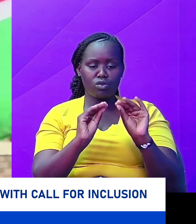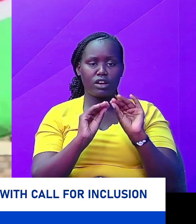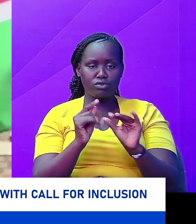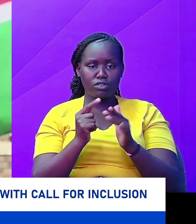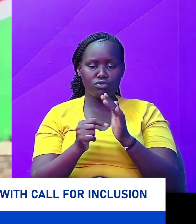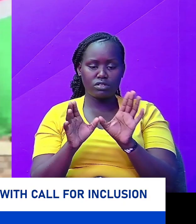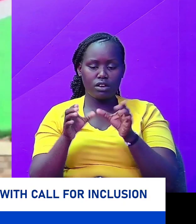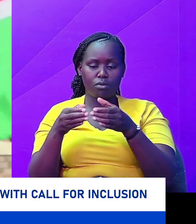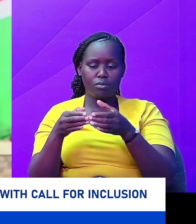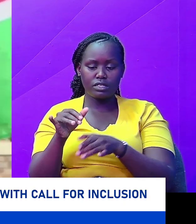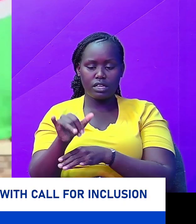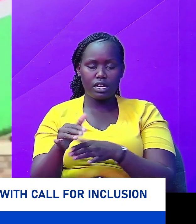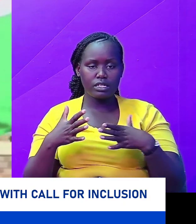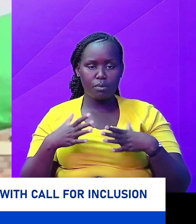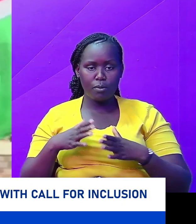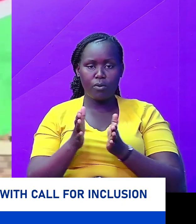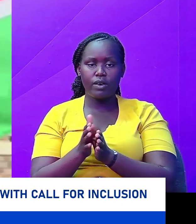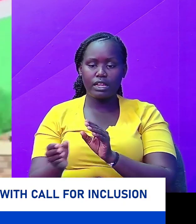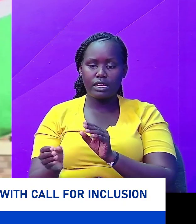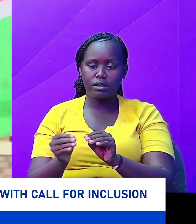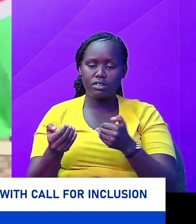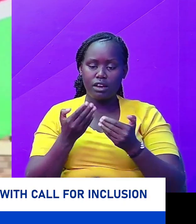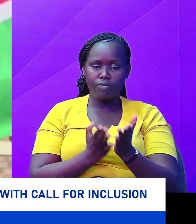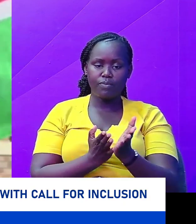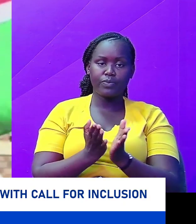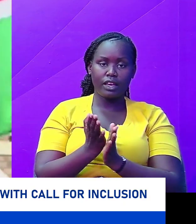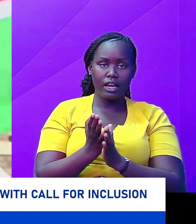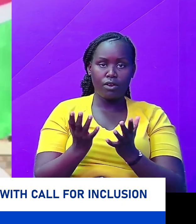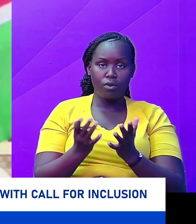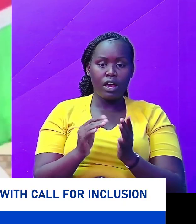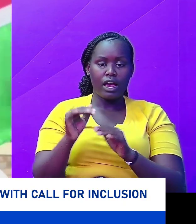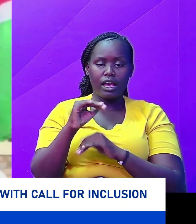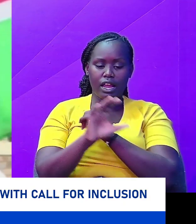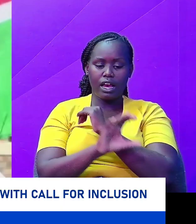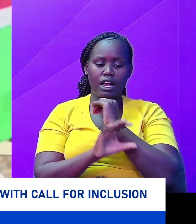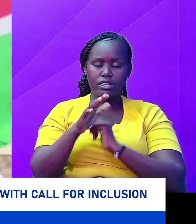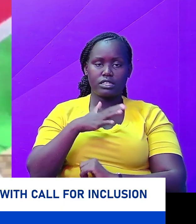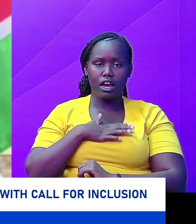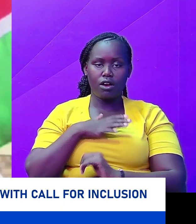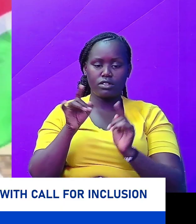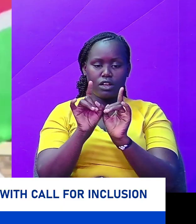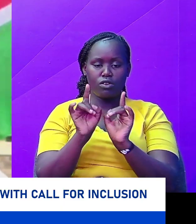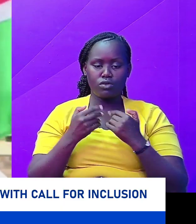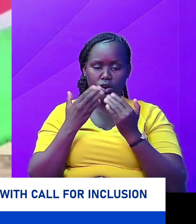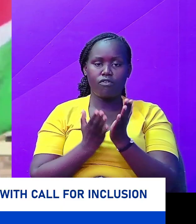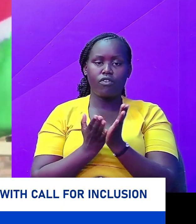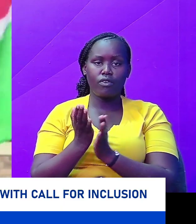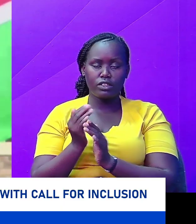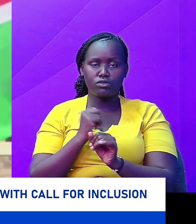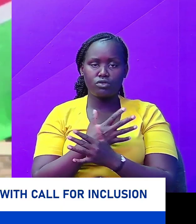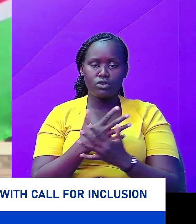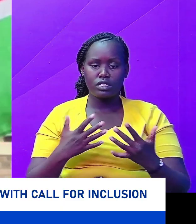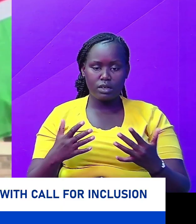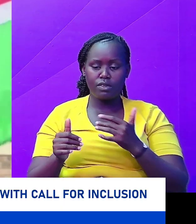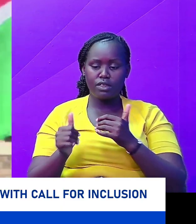community kwamba watu wenye ulemavu wako na haki katika nchi yetu ya Kenya, na pia wako na haki ya kufanya jambo fulani